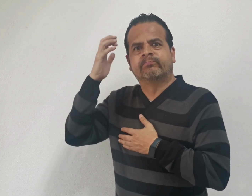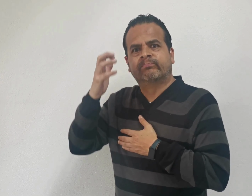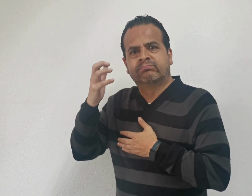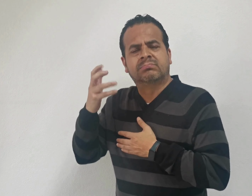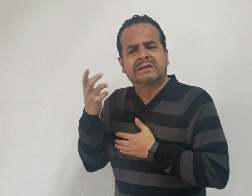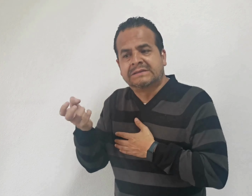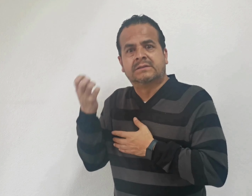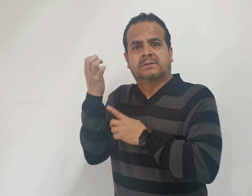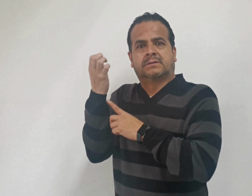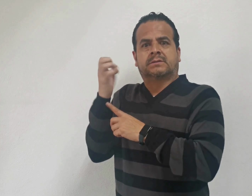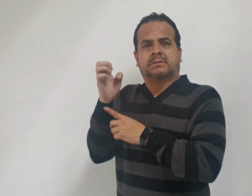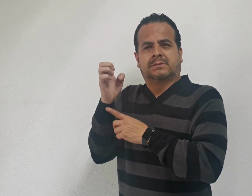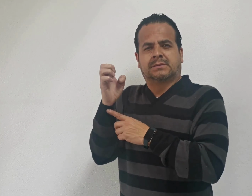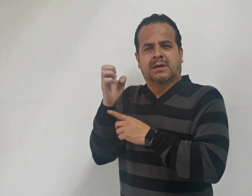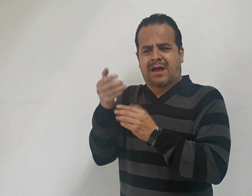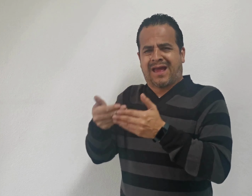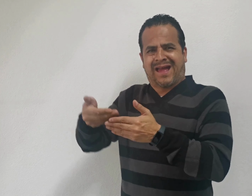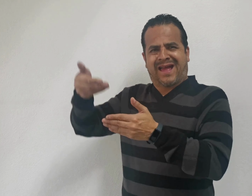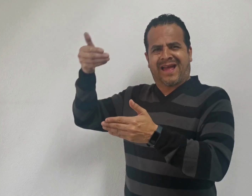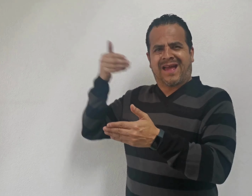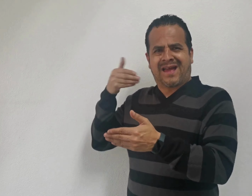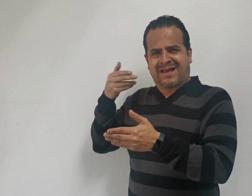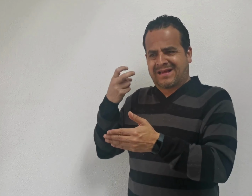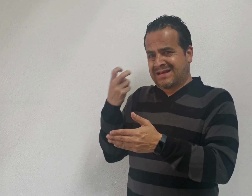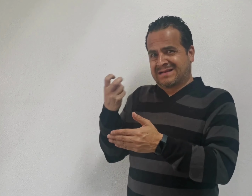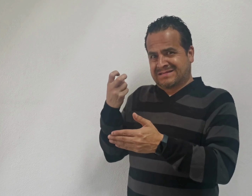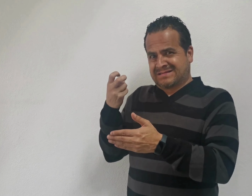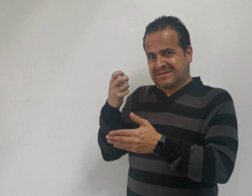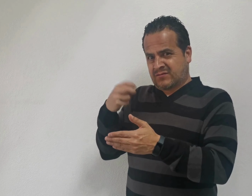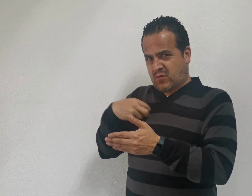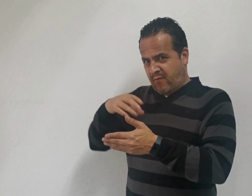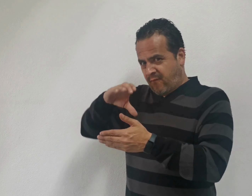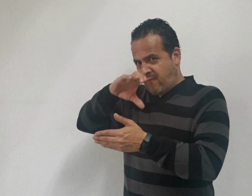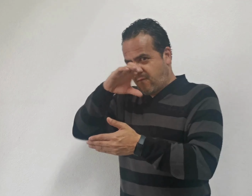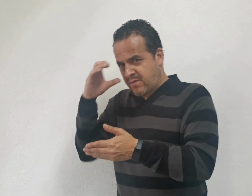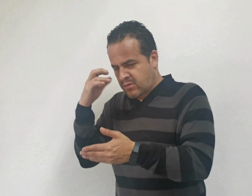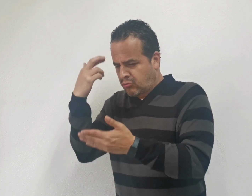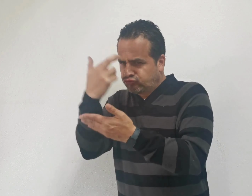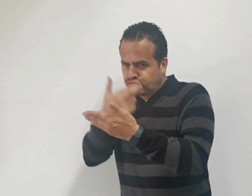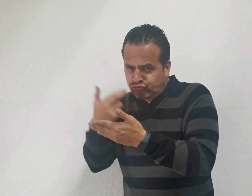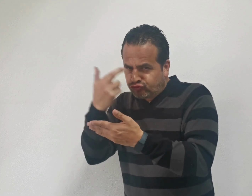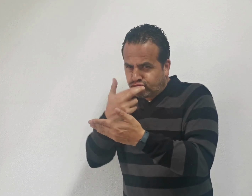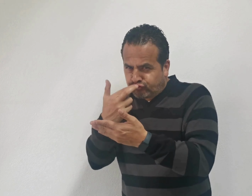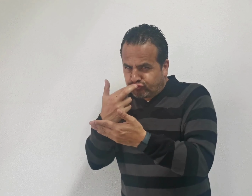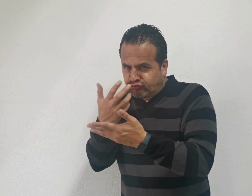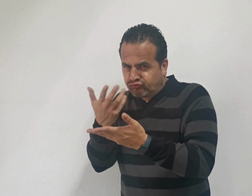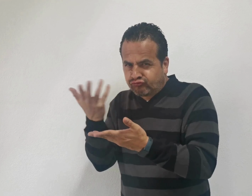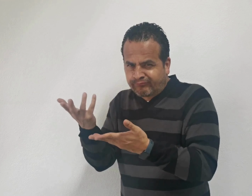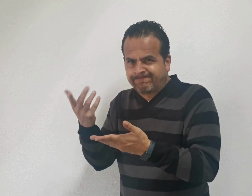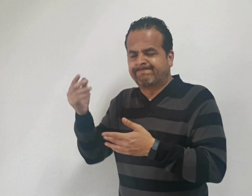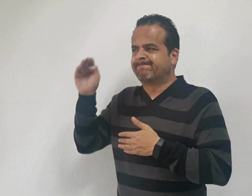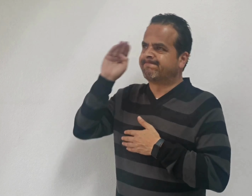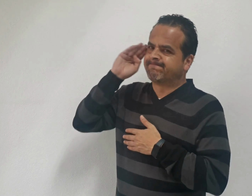reflexión eh buscamos fotos de lo que pasó en el año como que hacemos este tipo de actividades de pronto pues de